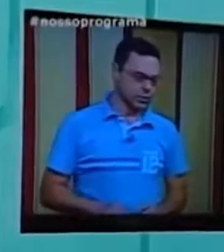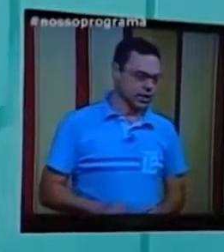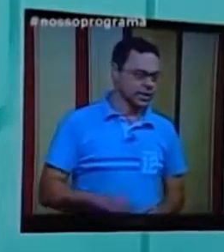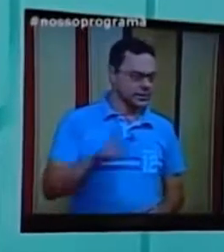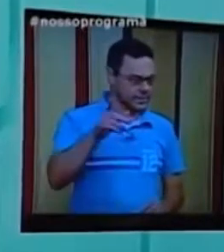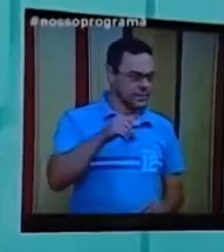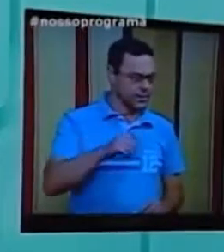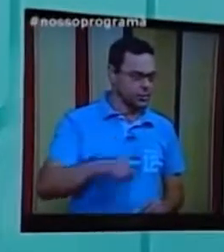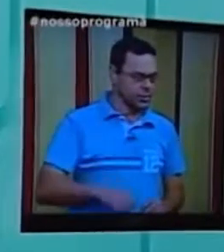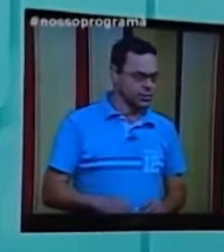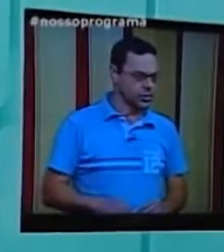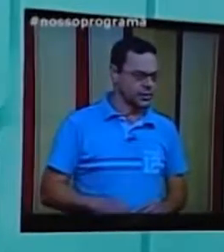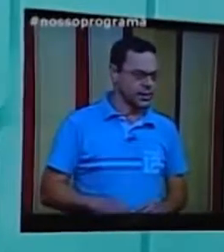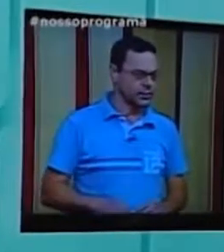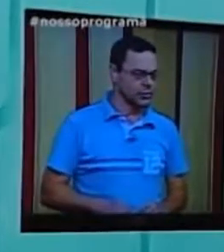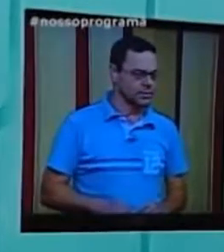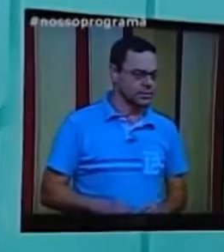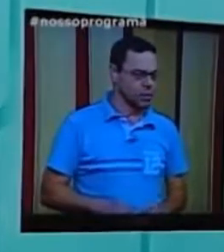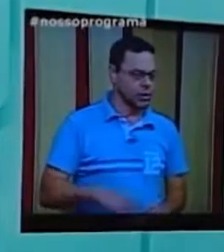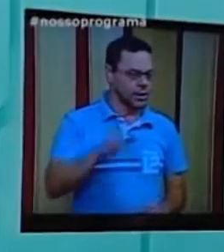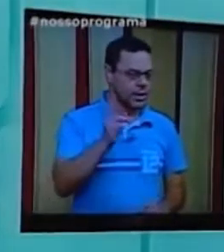Já quem quiser falar comigo, é só entrar lá no Facebook,